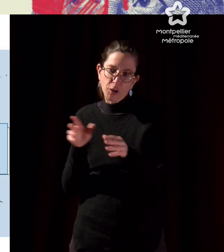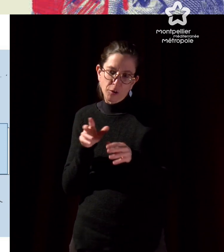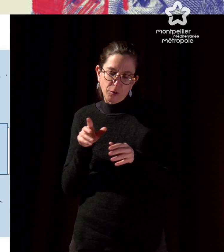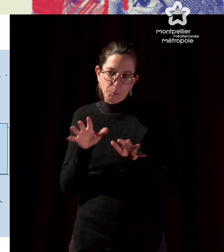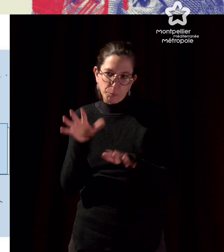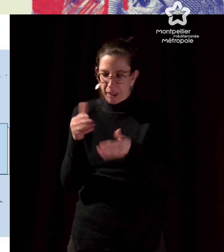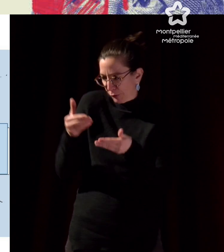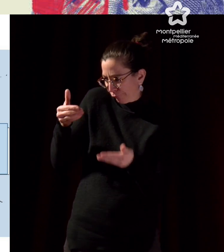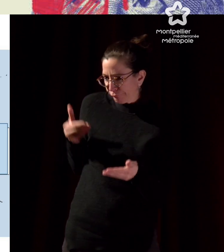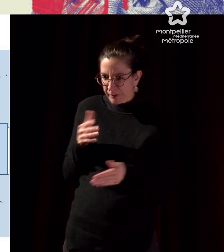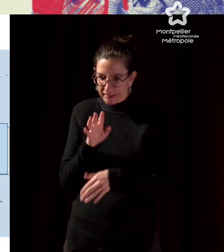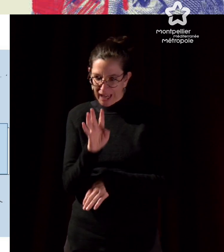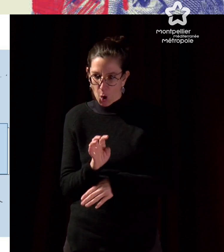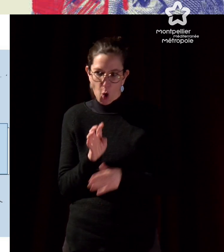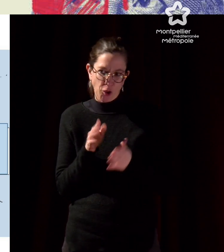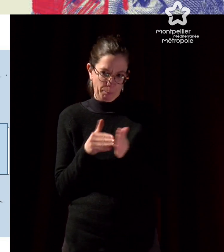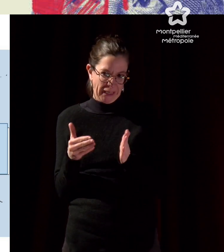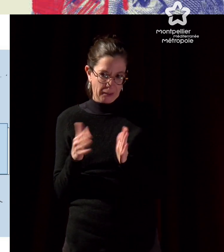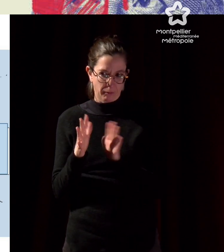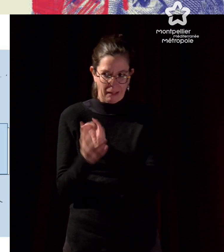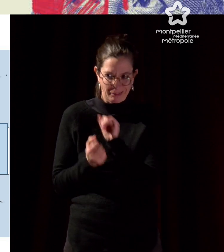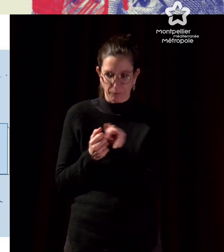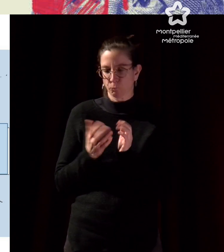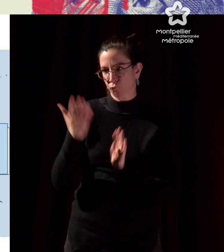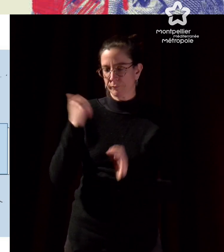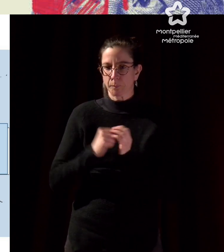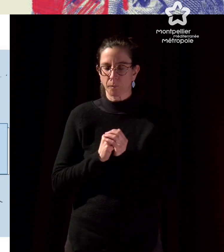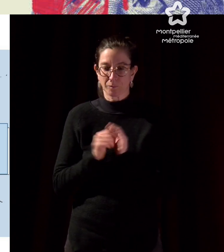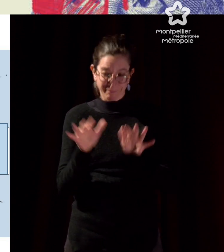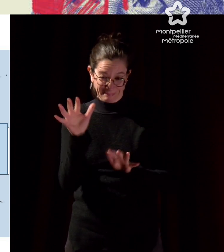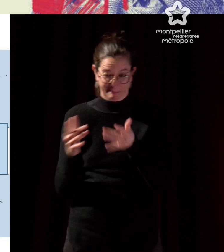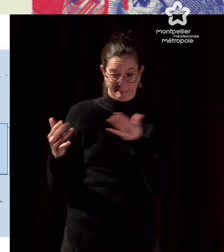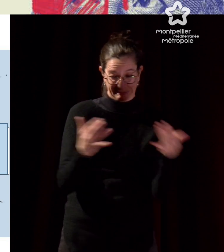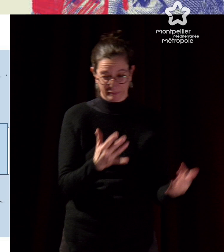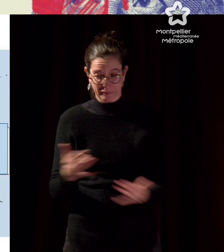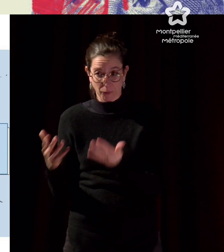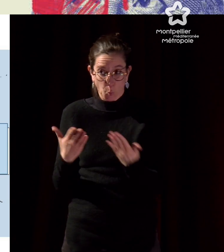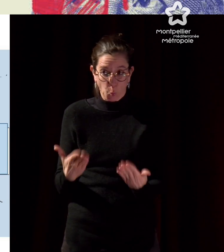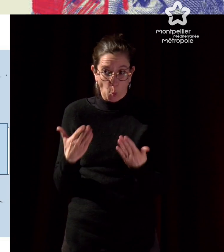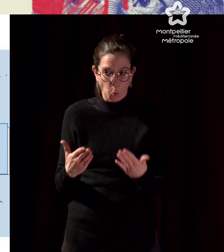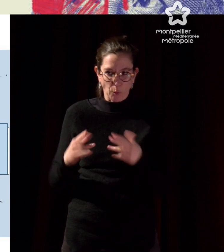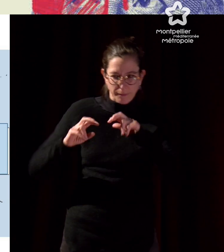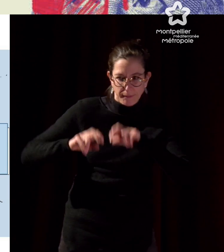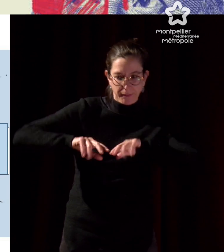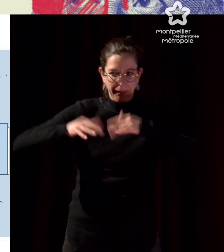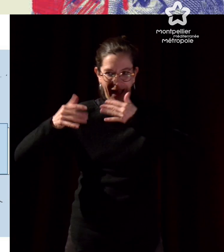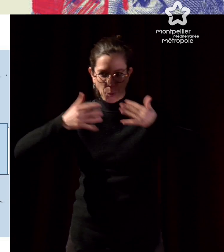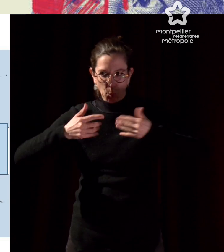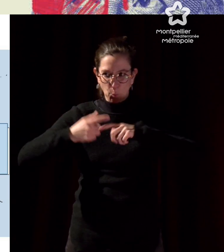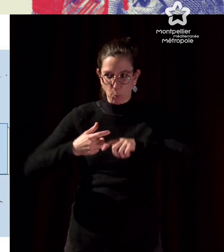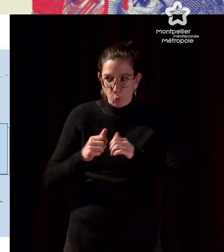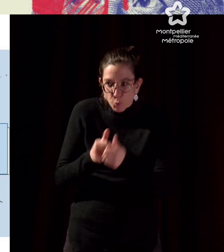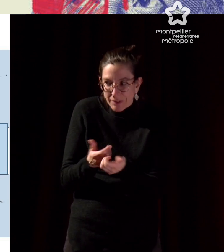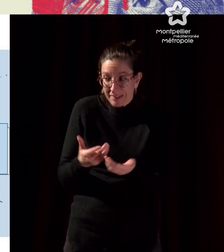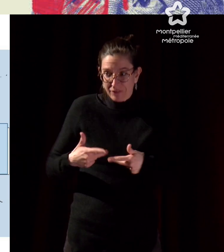avec les données génétiques des gens qui vivent à l'heure actuelle sur la planète. Donc, c'est les données des